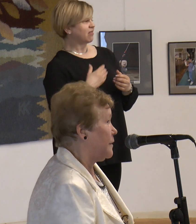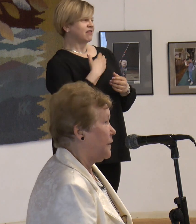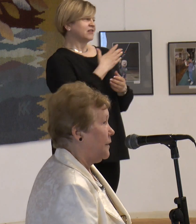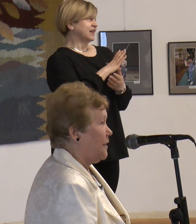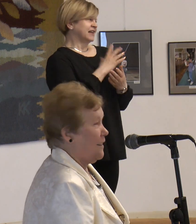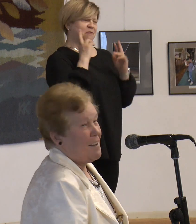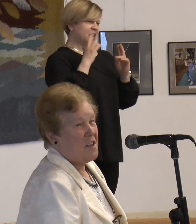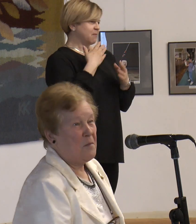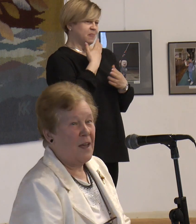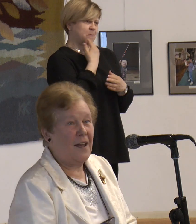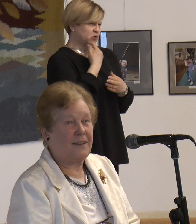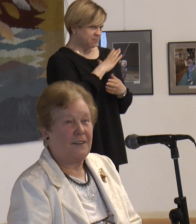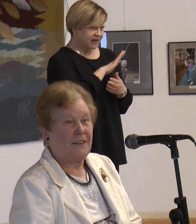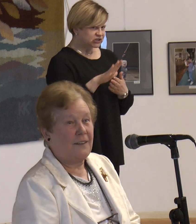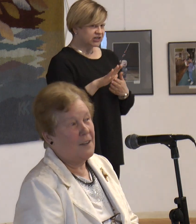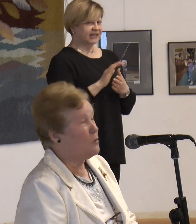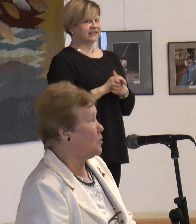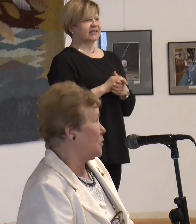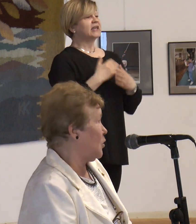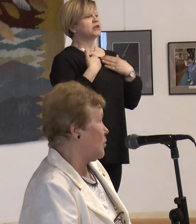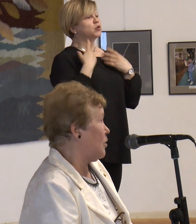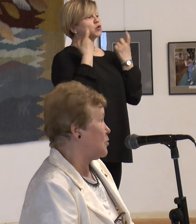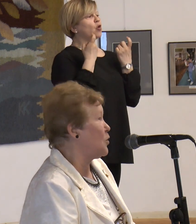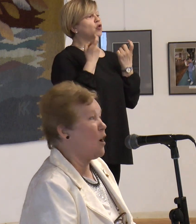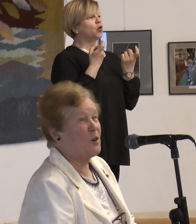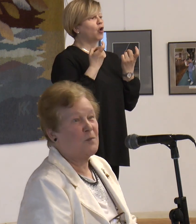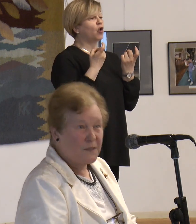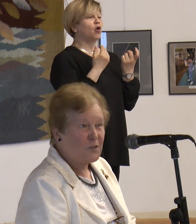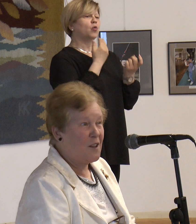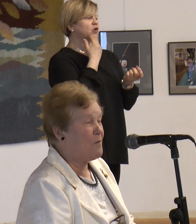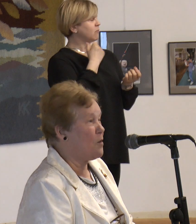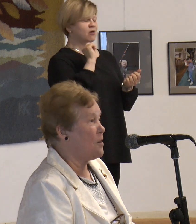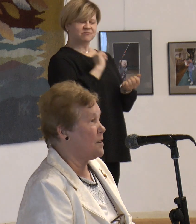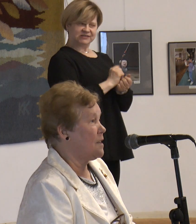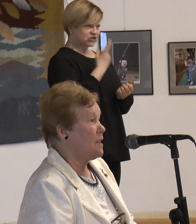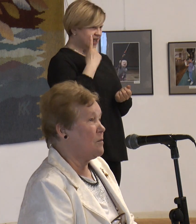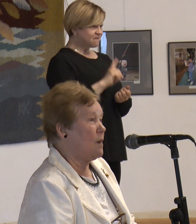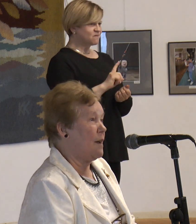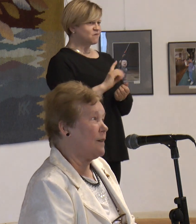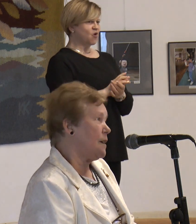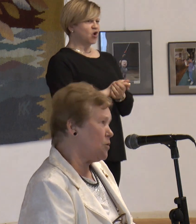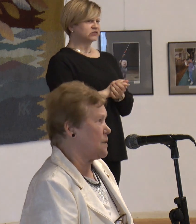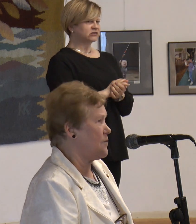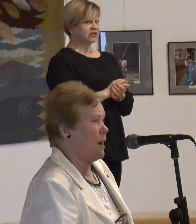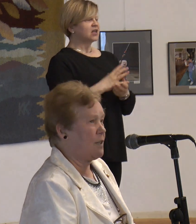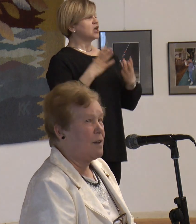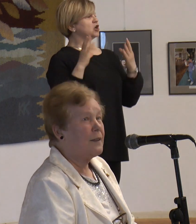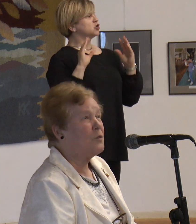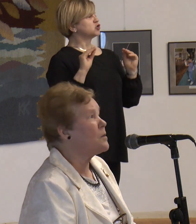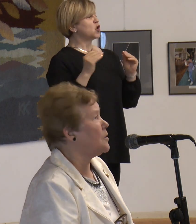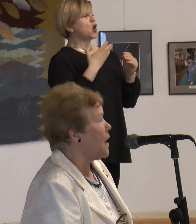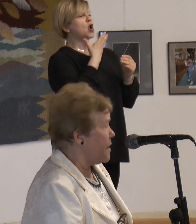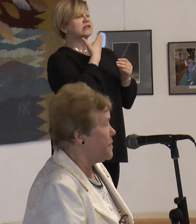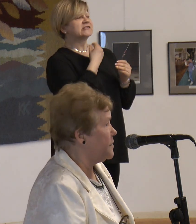remélem, mert én úgy gondolom, hogy unalmas biztos nem volt, mert azért sok szép verset.